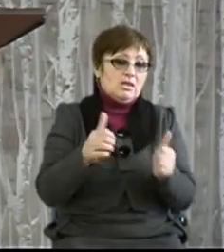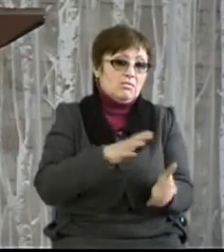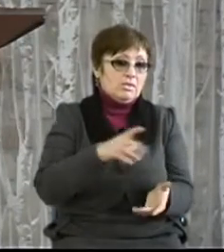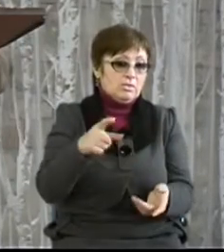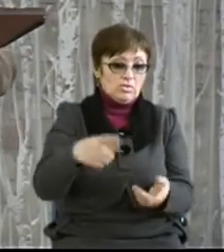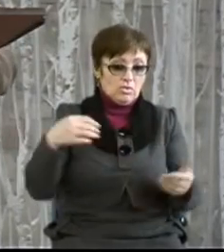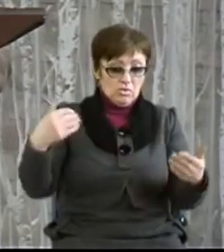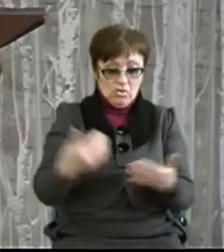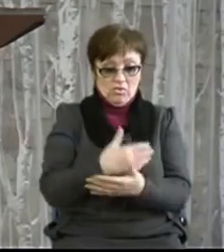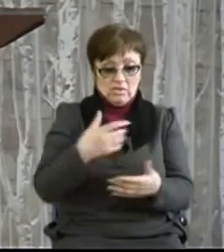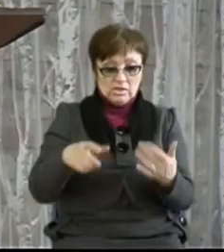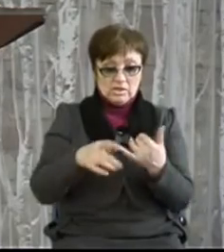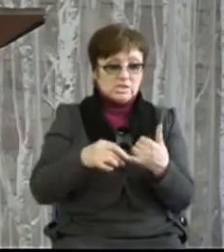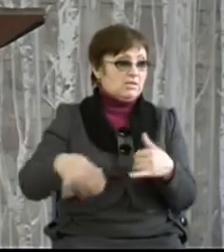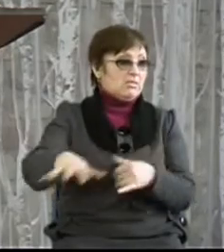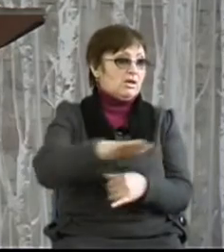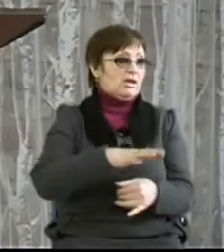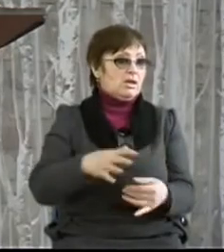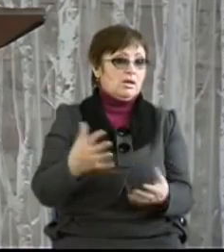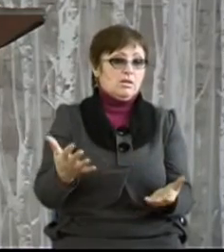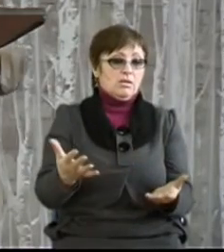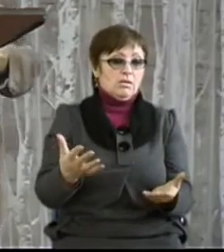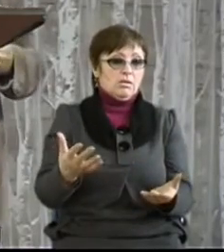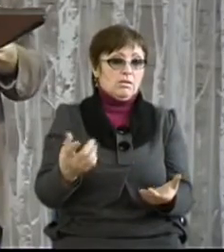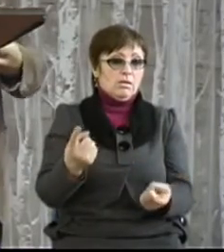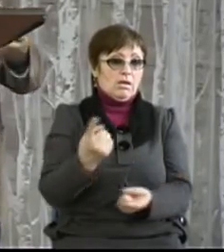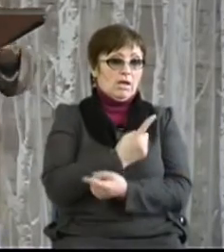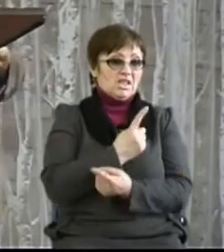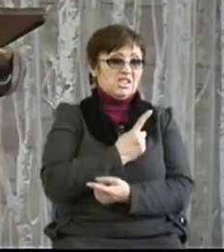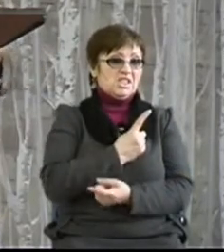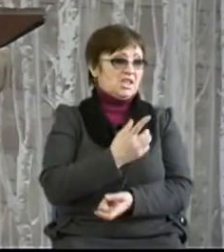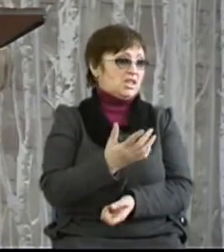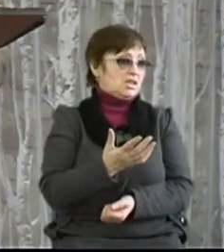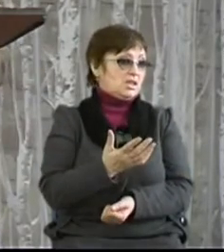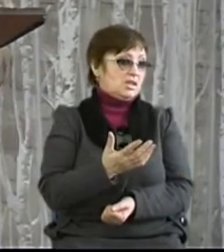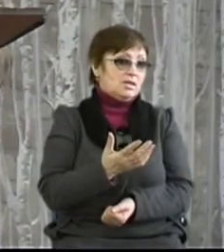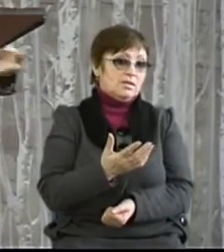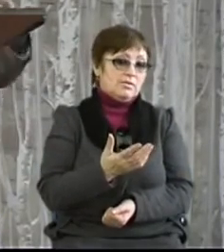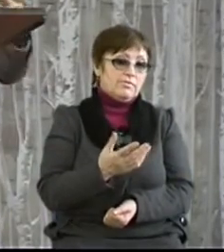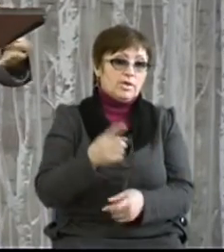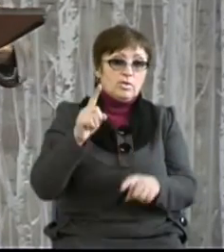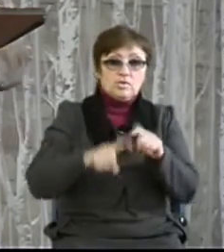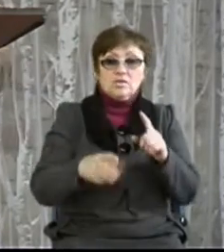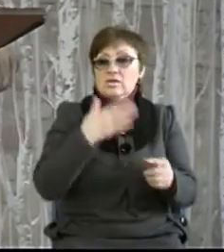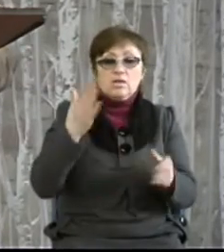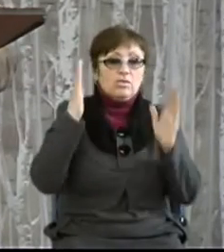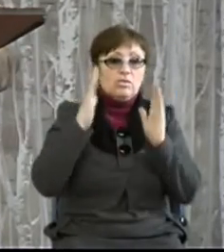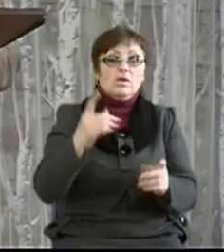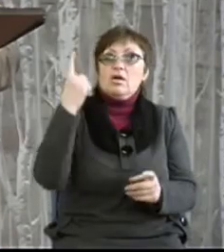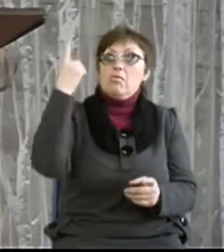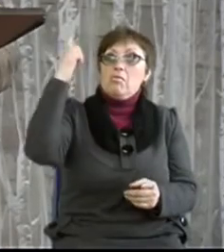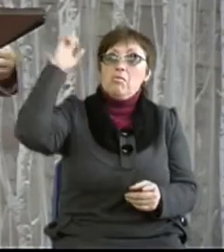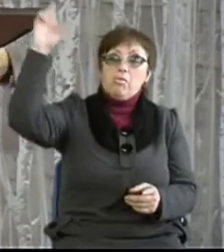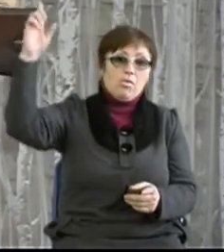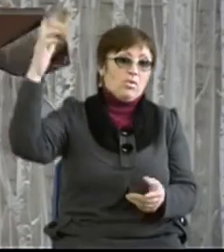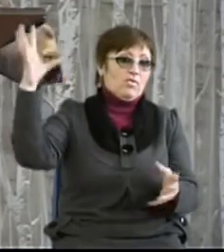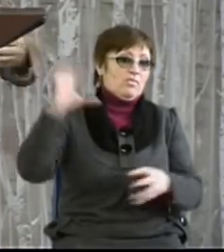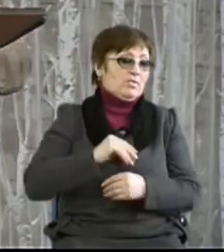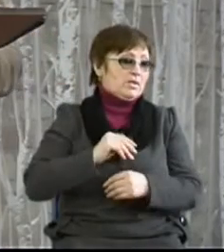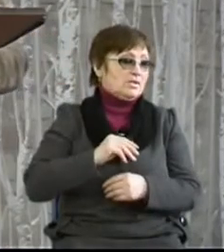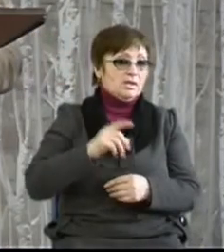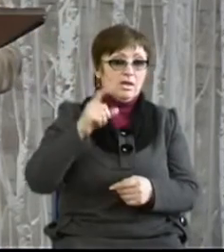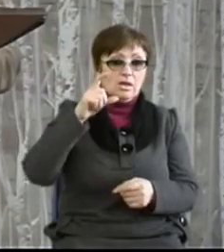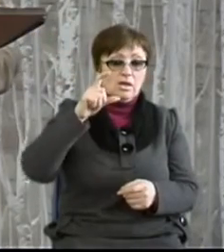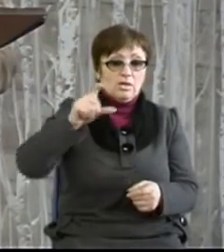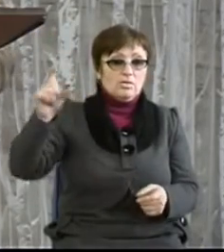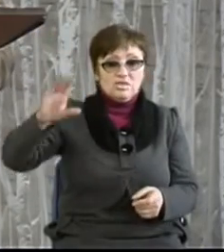Здесь он приходит в новую землю, здесь он становится, скажем так, один фактически, только Бог с ним. Вот. Люди,